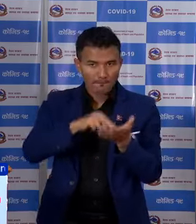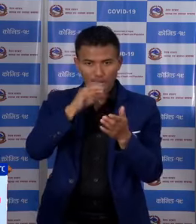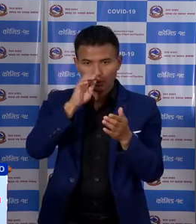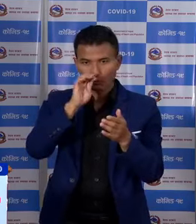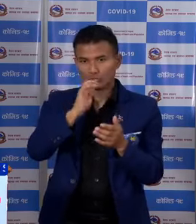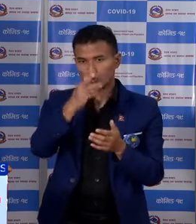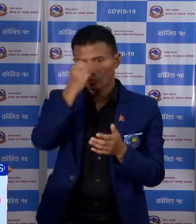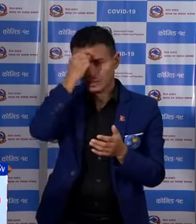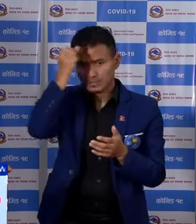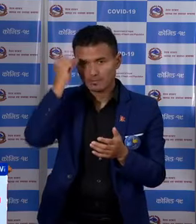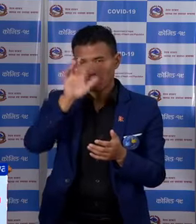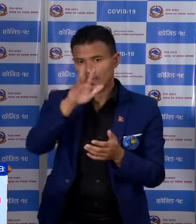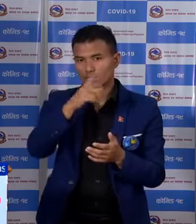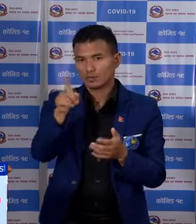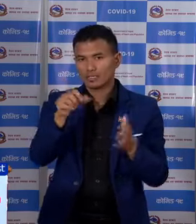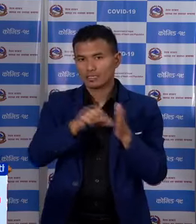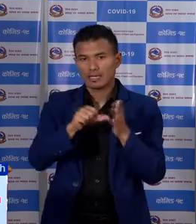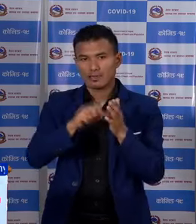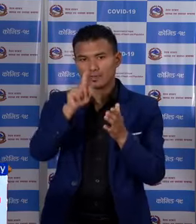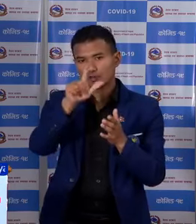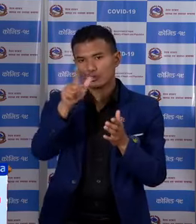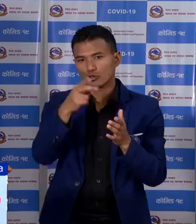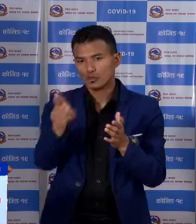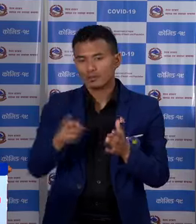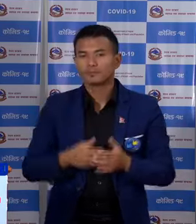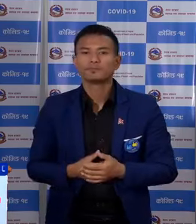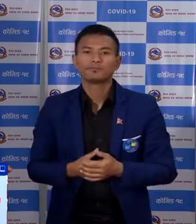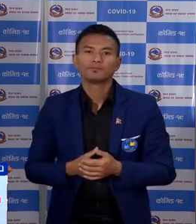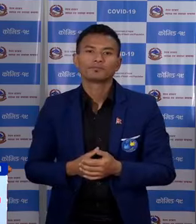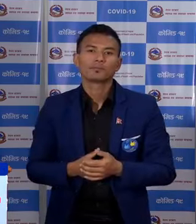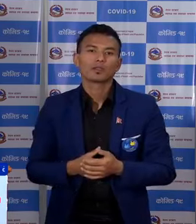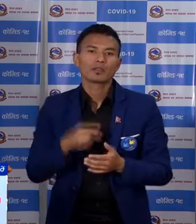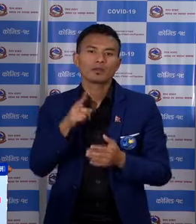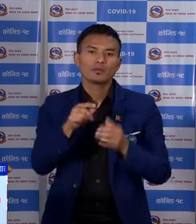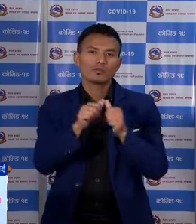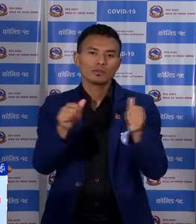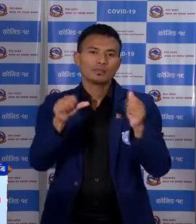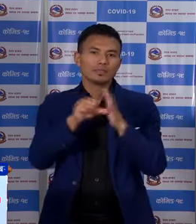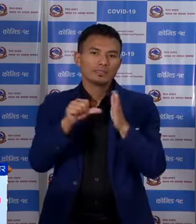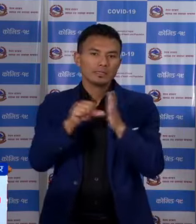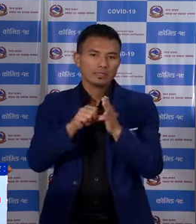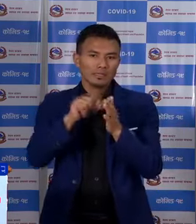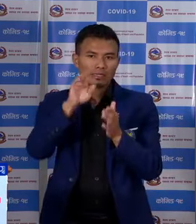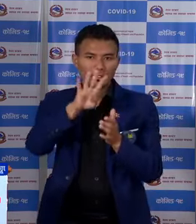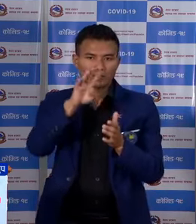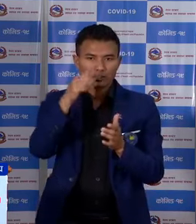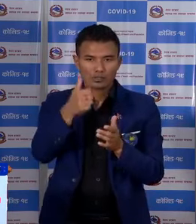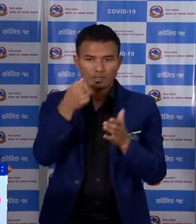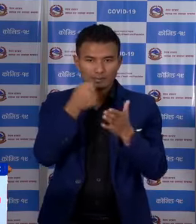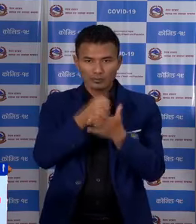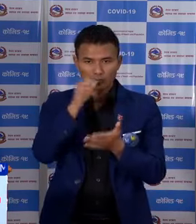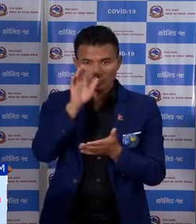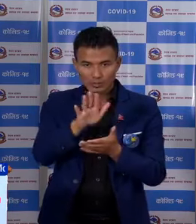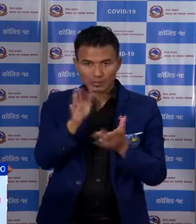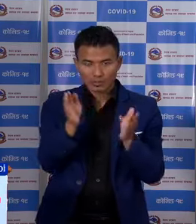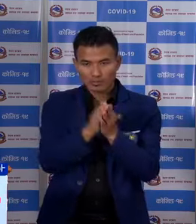સુદ્રપશીં કો પાંચોટા જિલામાં સત્ર જાના એસેરી જિલા જાઈ છેયાલીસ પુગેકો